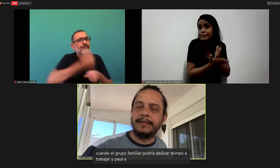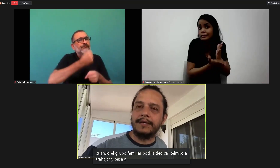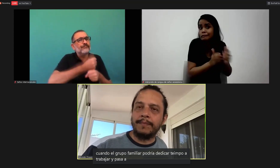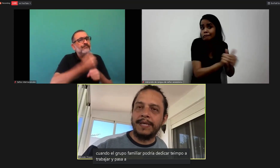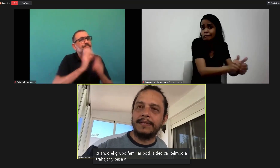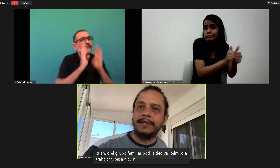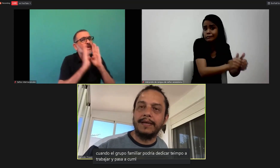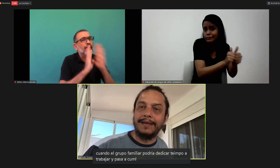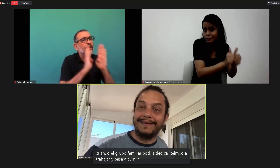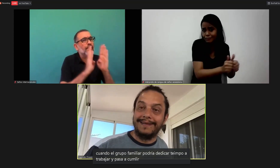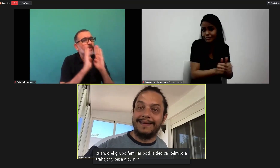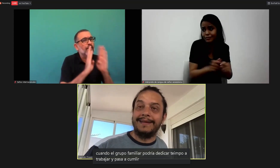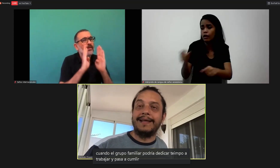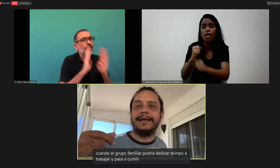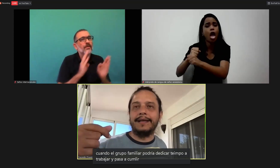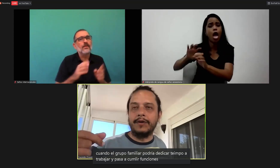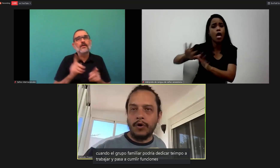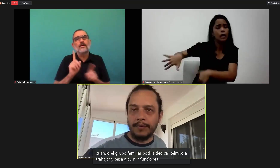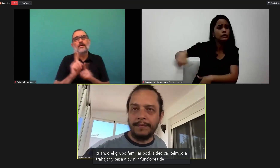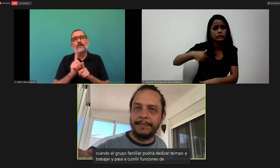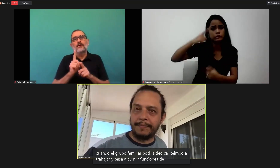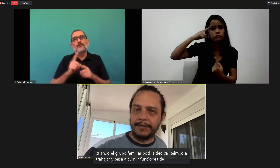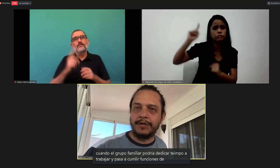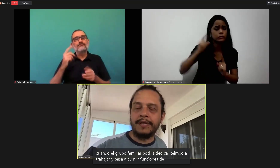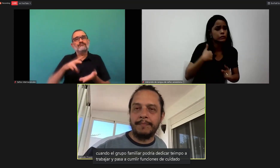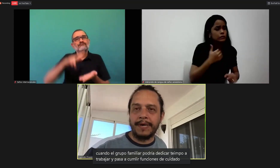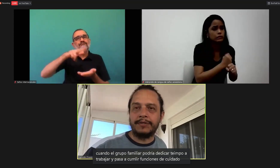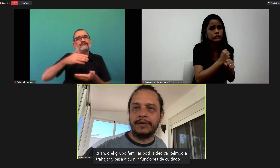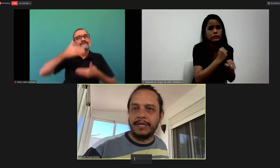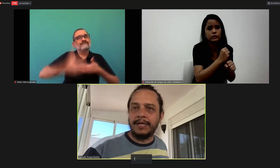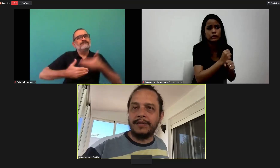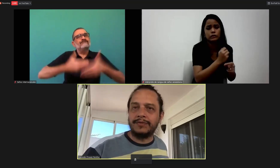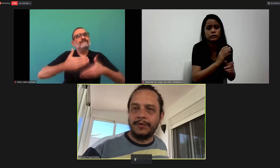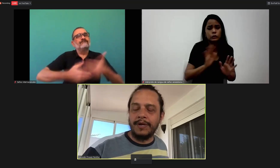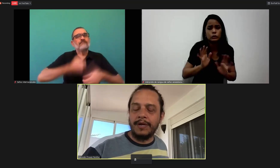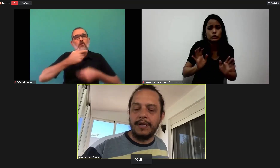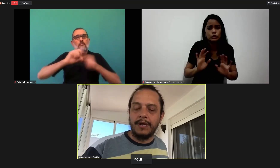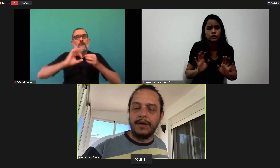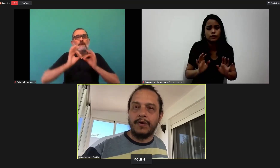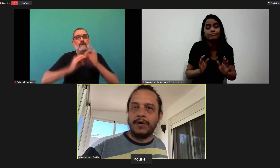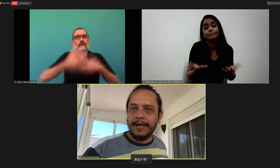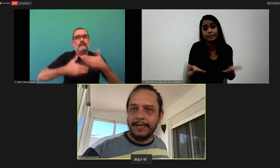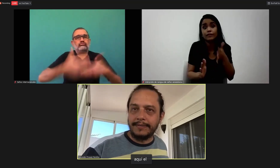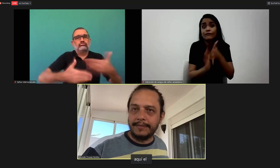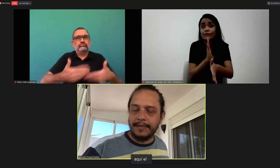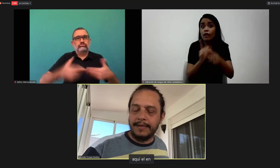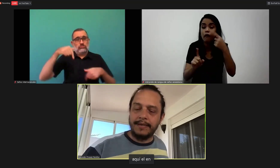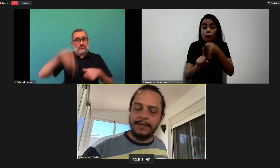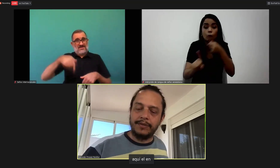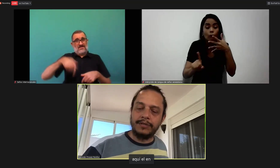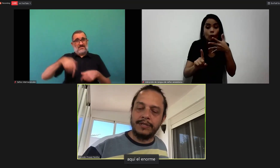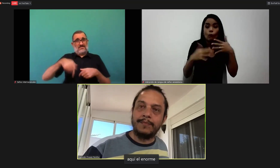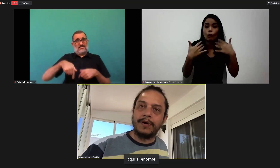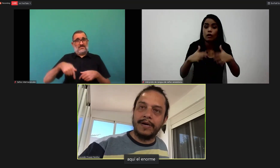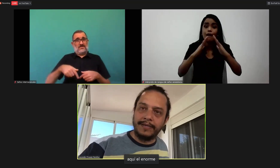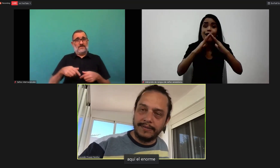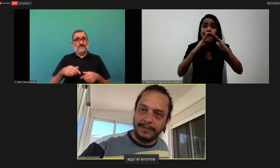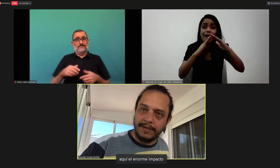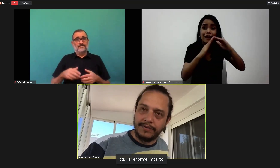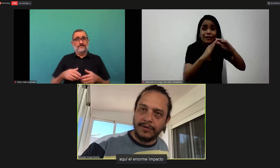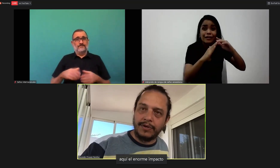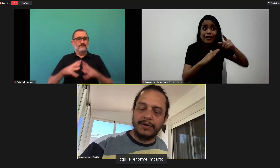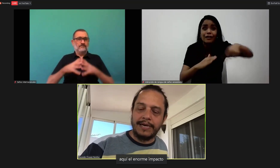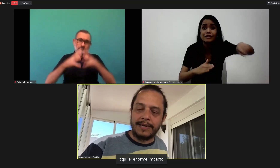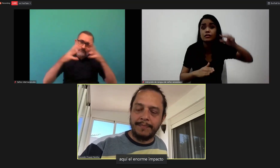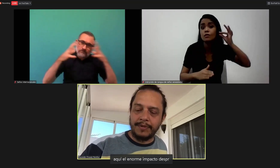Ana anteriormente, la enorme y desproporcionada impacto que tiene sobre hogares donde las